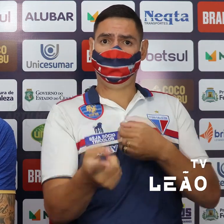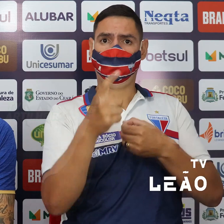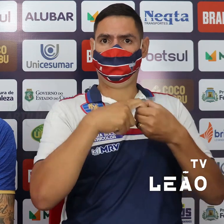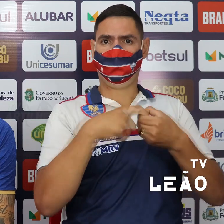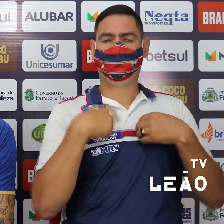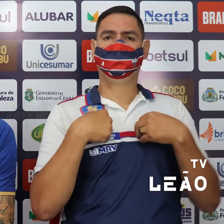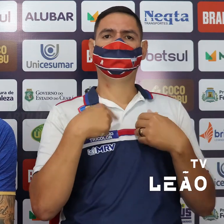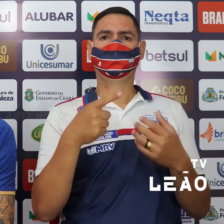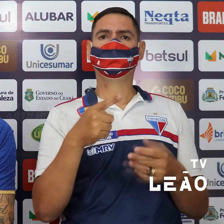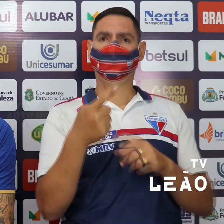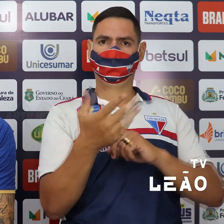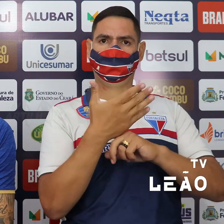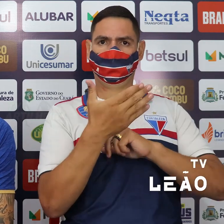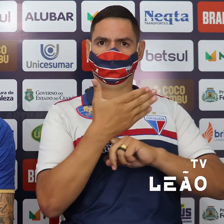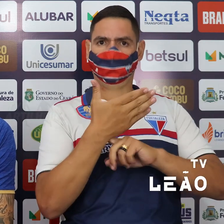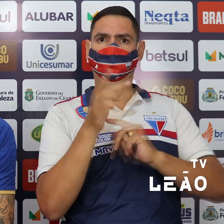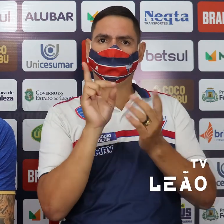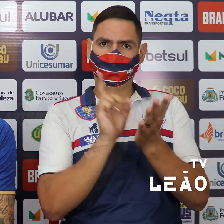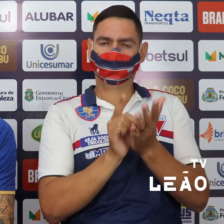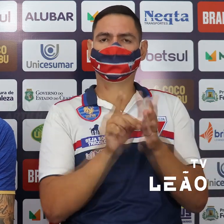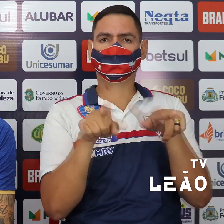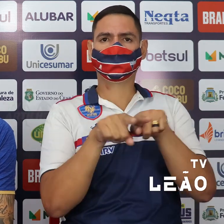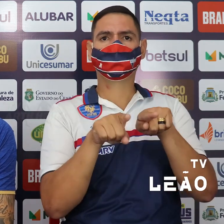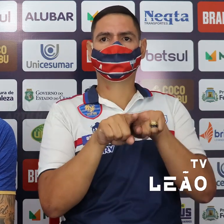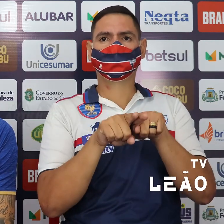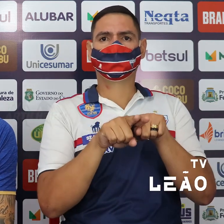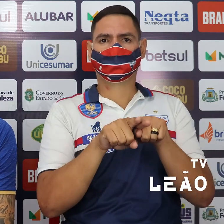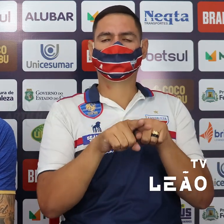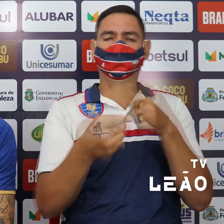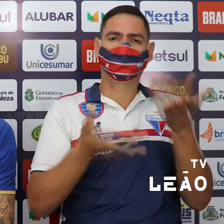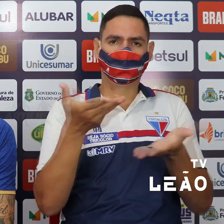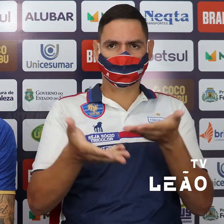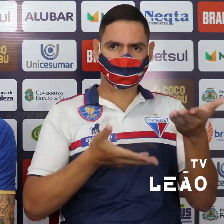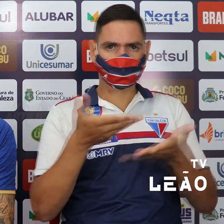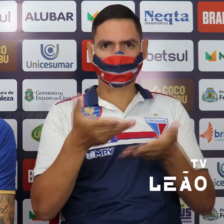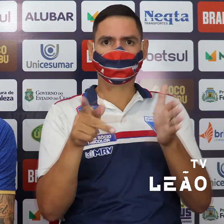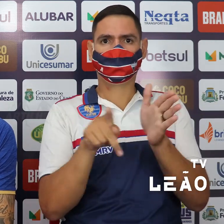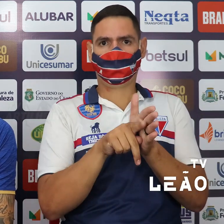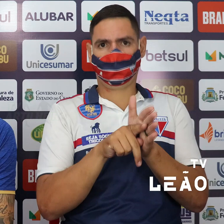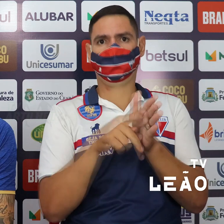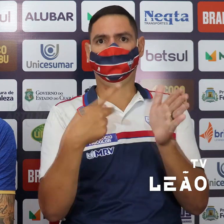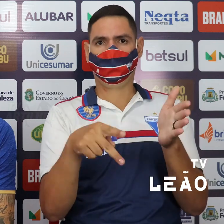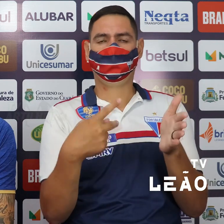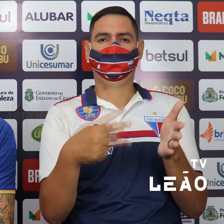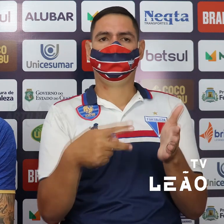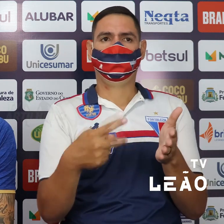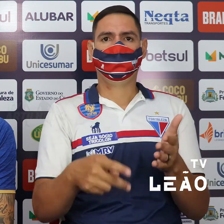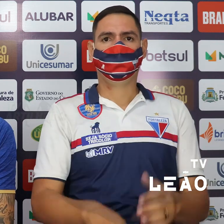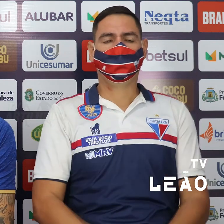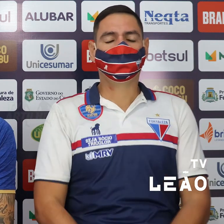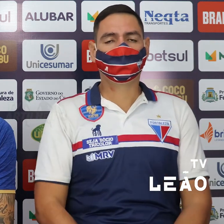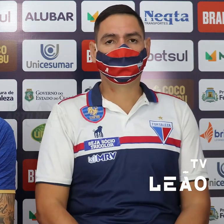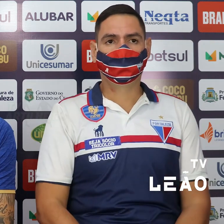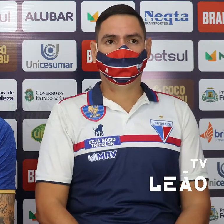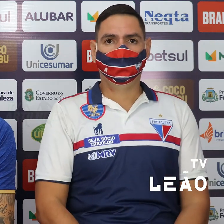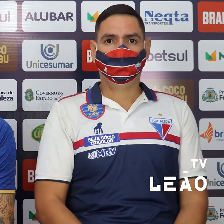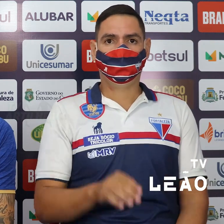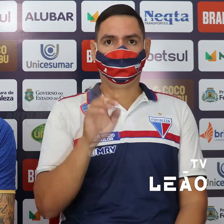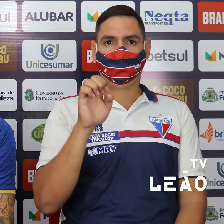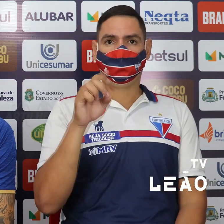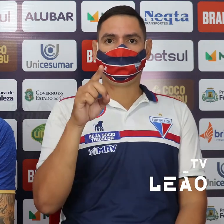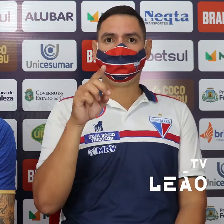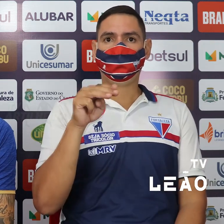recuperar o mais rápido possível. E também manter essa posse de bola, que é uma das características do Vêvoda. O Edmilson Barbosa, da